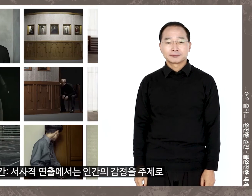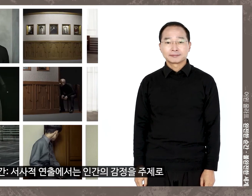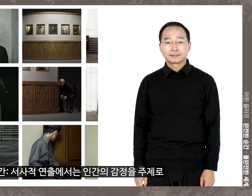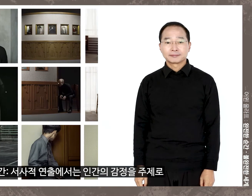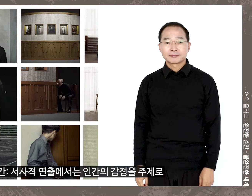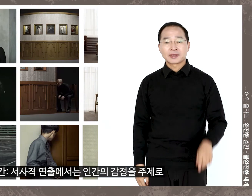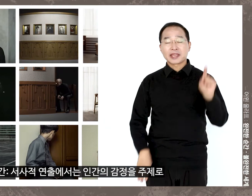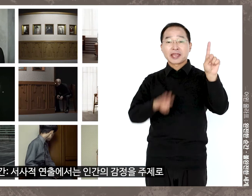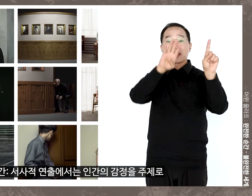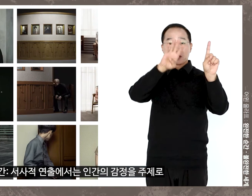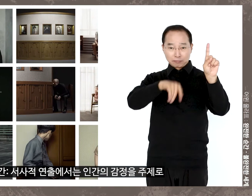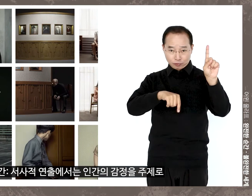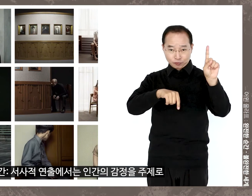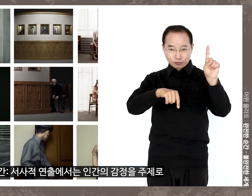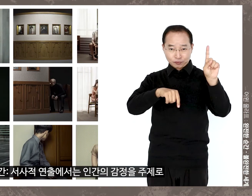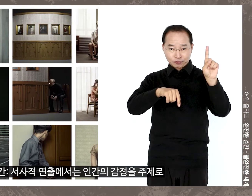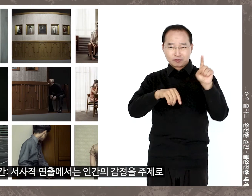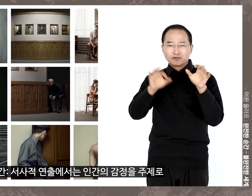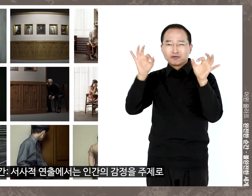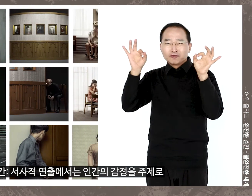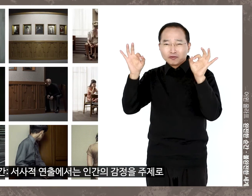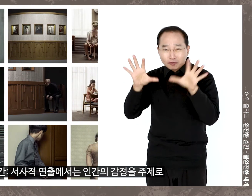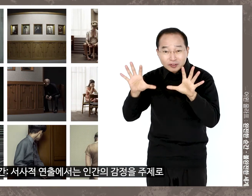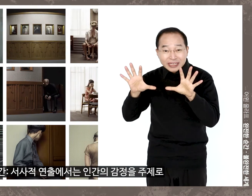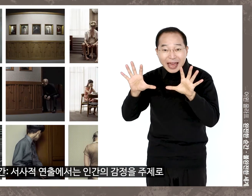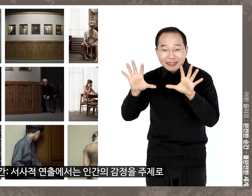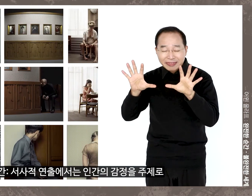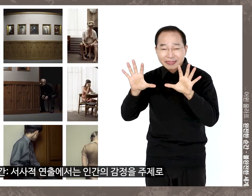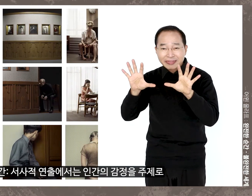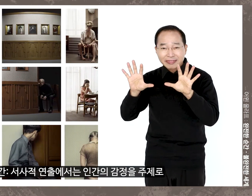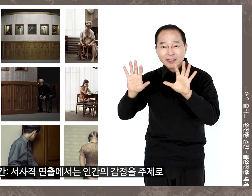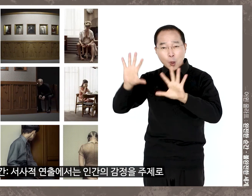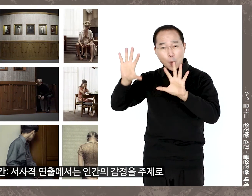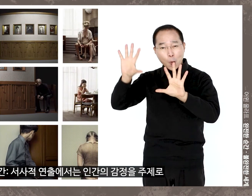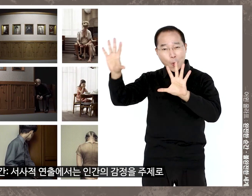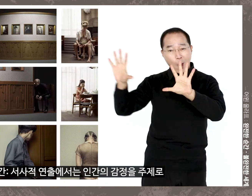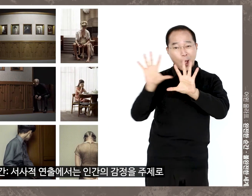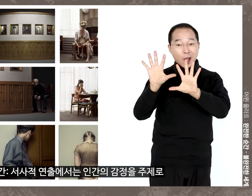일부 순간 서사적 연출에서는